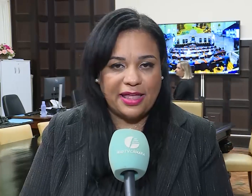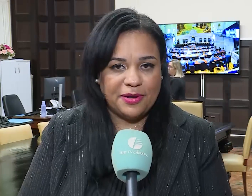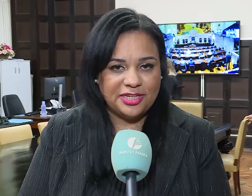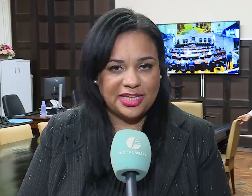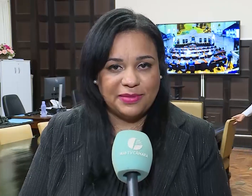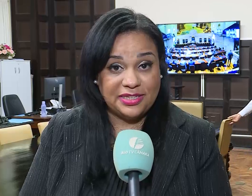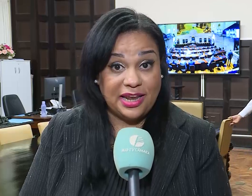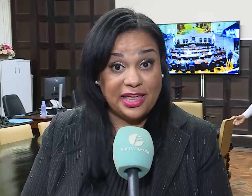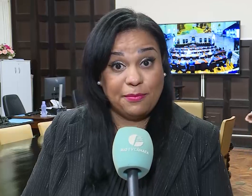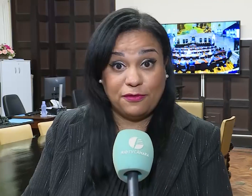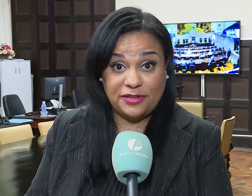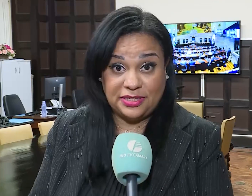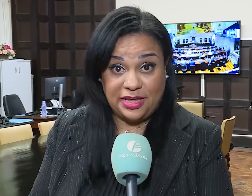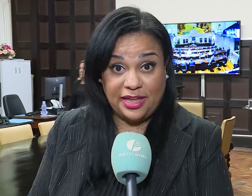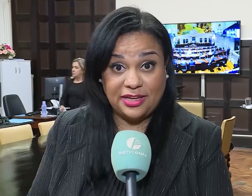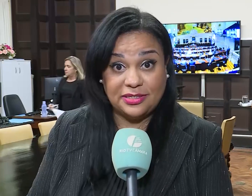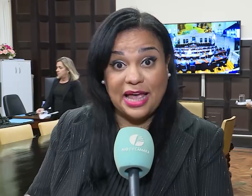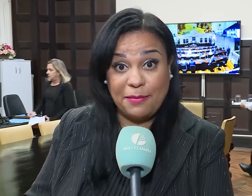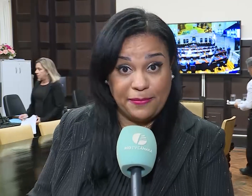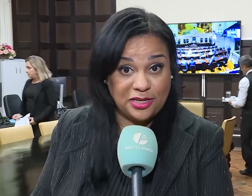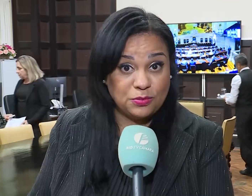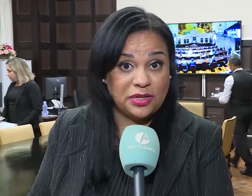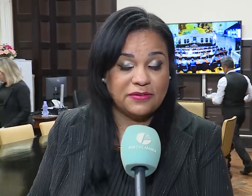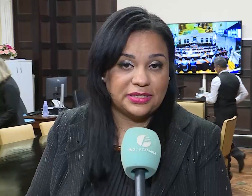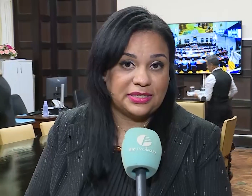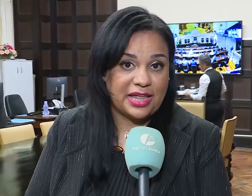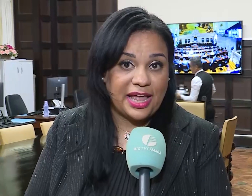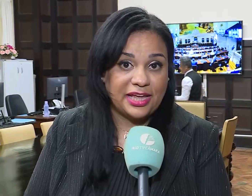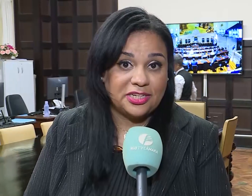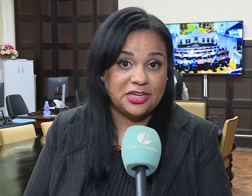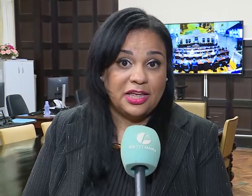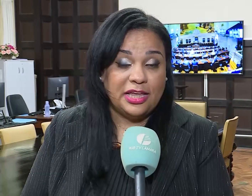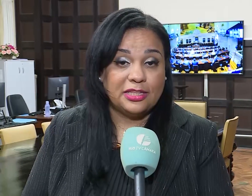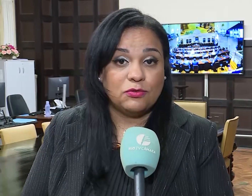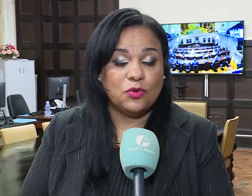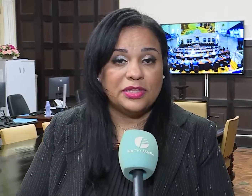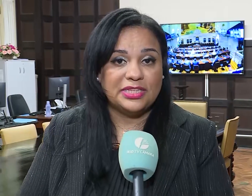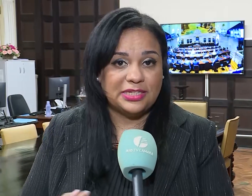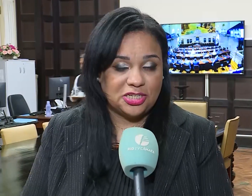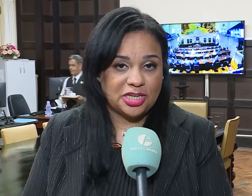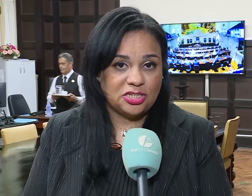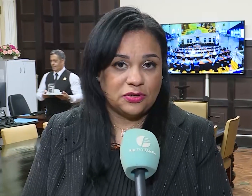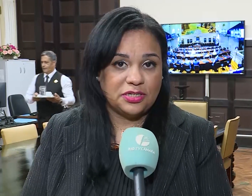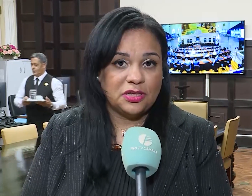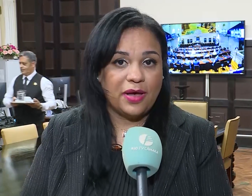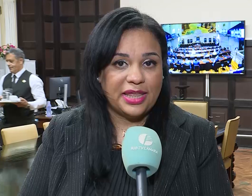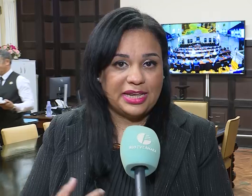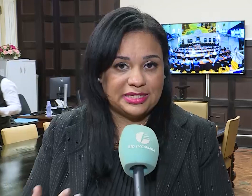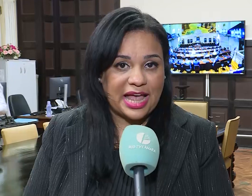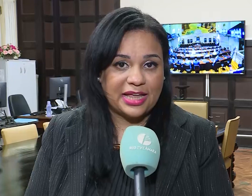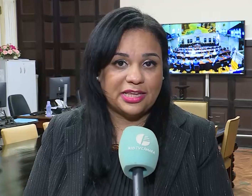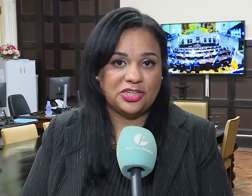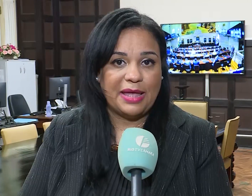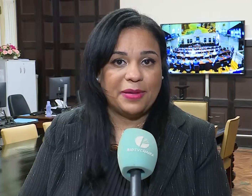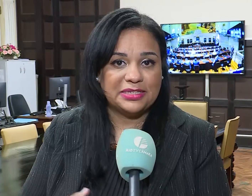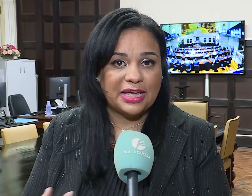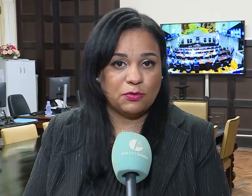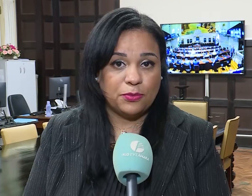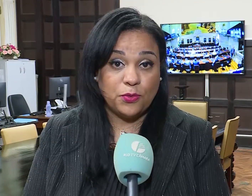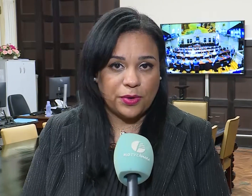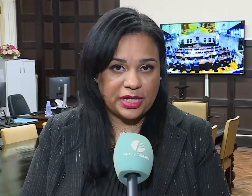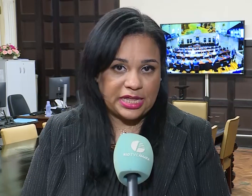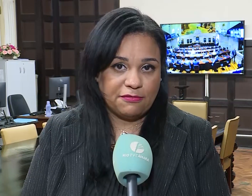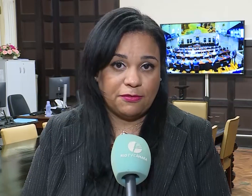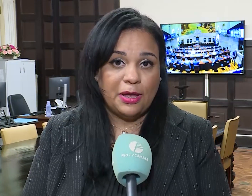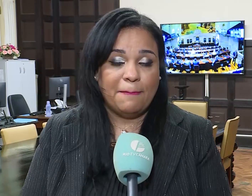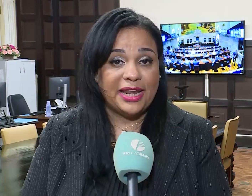um intérprete aqui, mas será que é proficiente? Sabe mesmo língua de sinais? Então, todas essas questões são analisadas, é passado